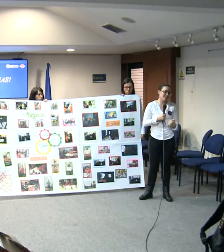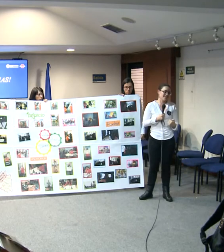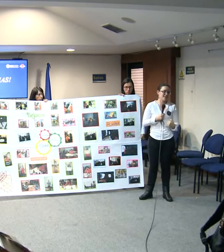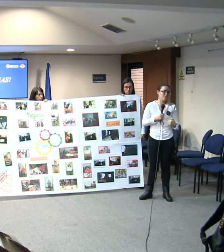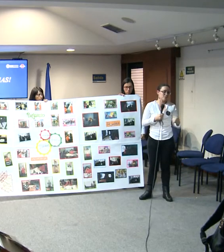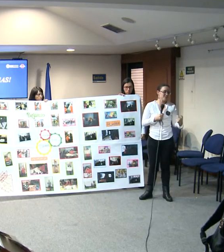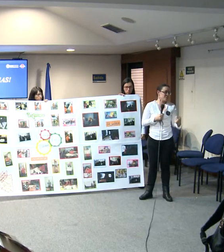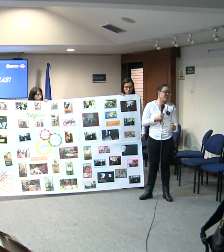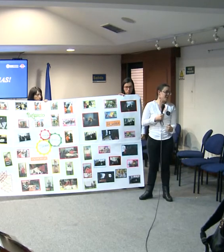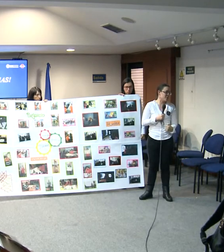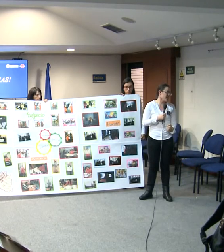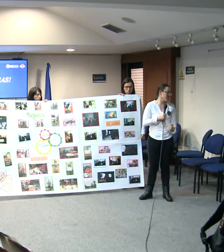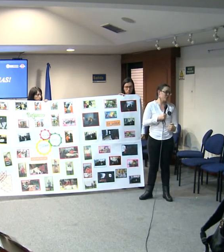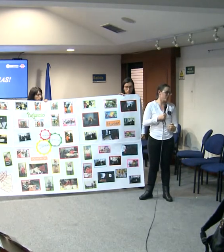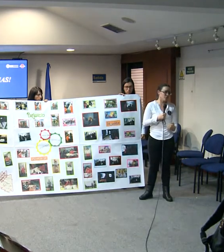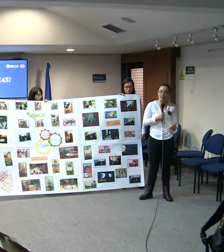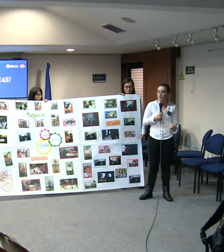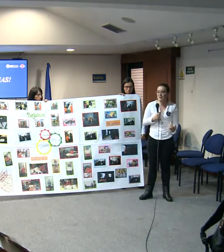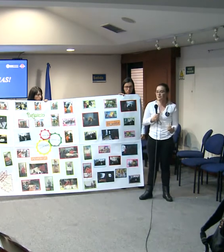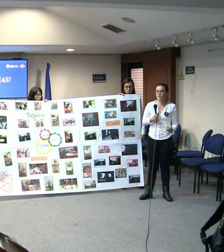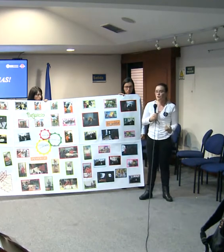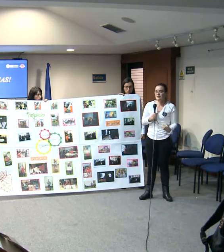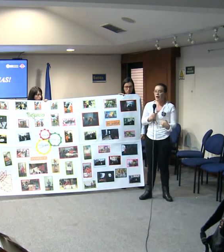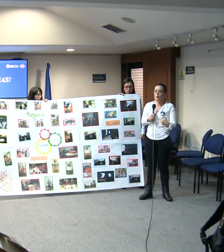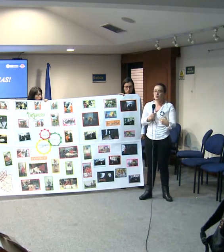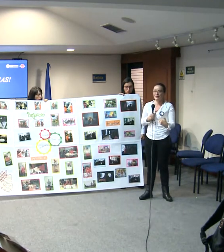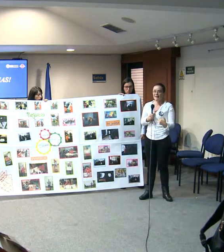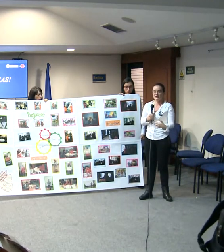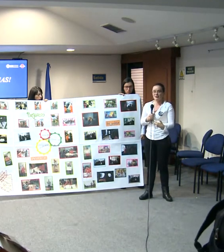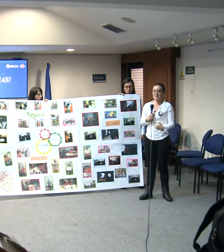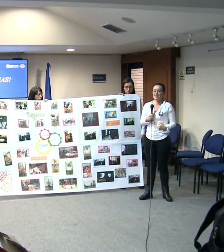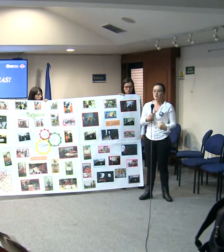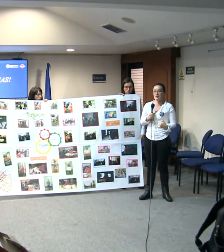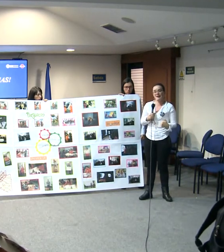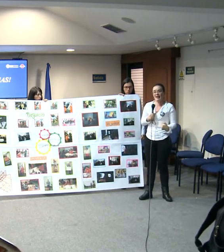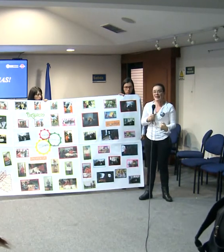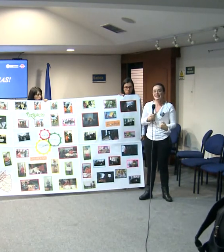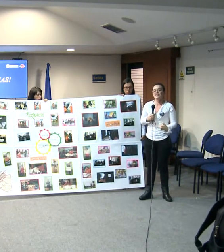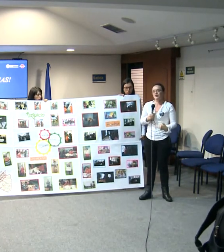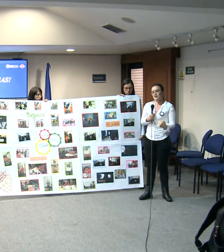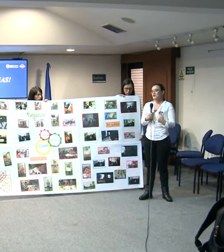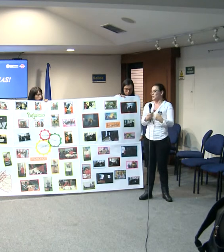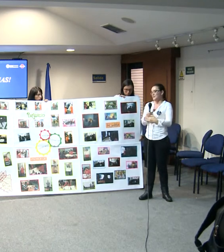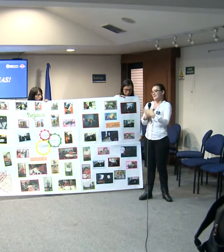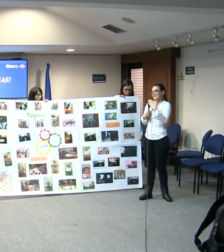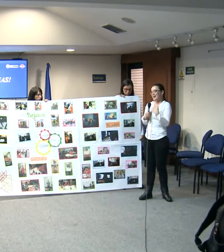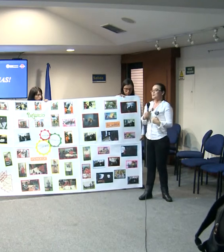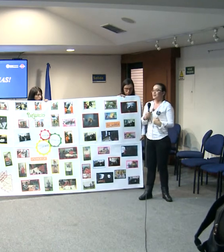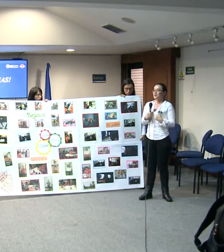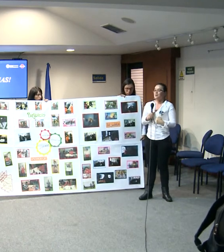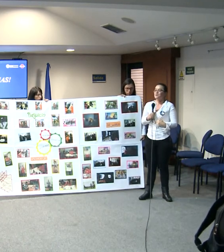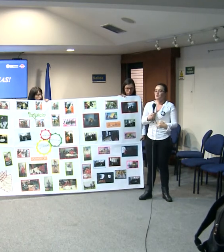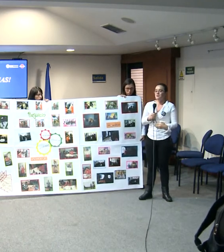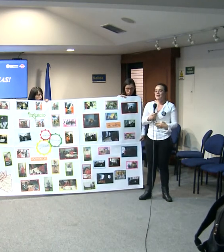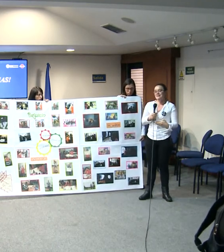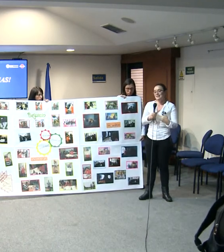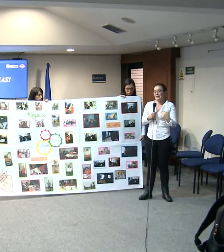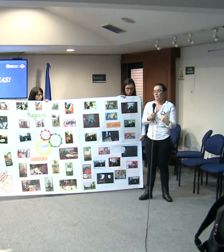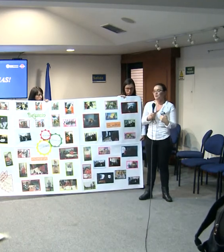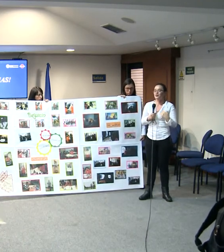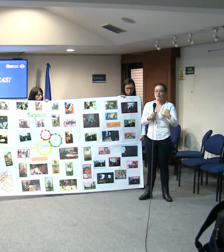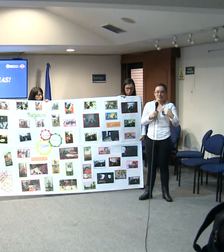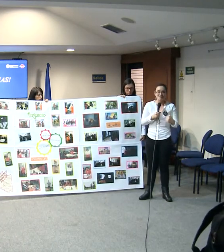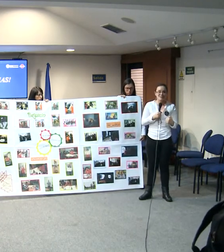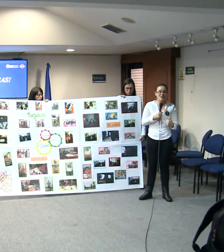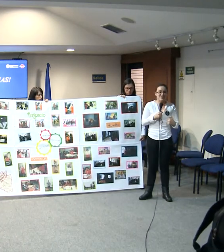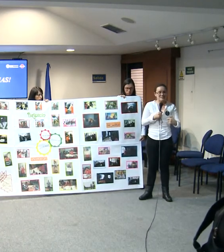nos dimos cuenta que estábamos pisando un terreno que de pronto no era el nuestro, no estábamos manejando lo que teníamos que manejar. Entonces no, ya como que tomamos postura,